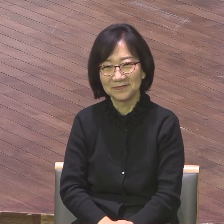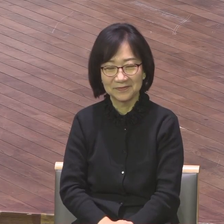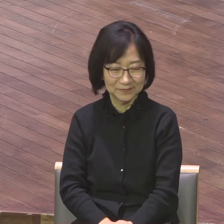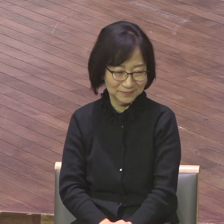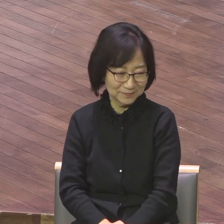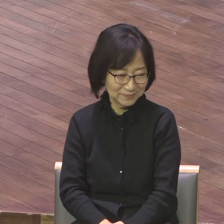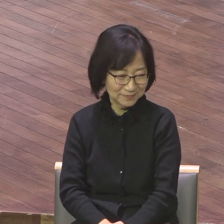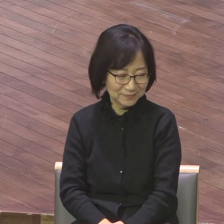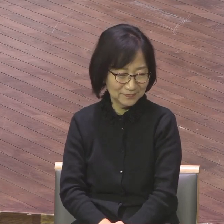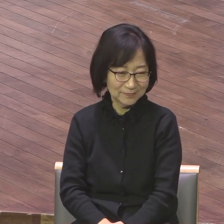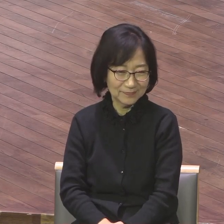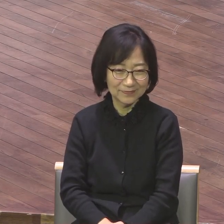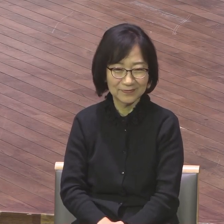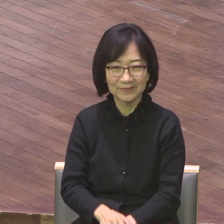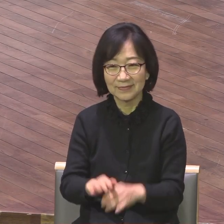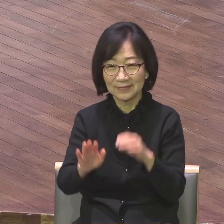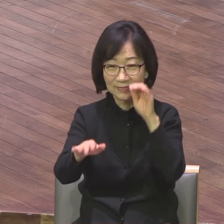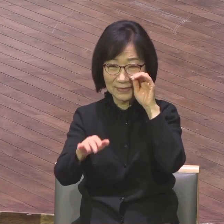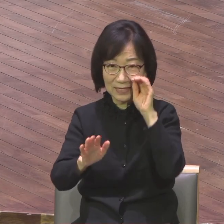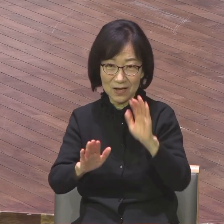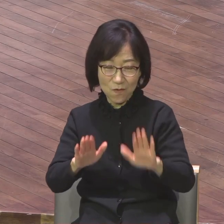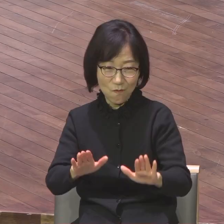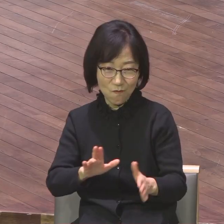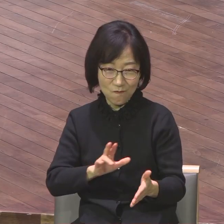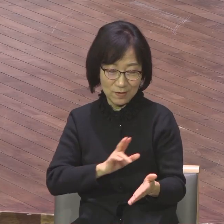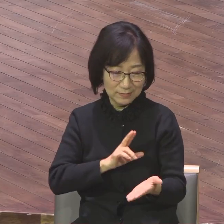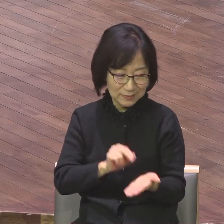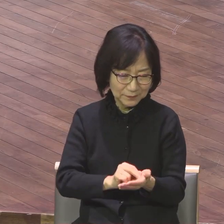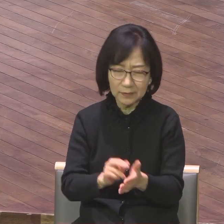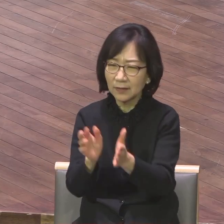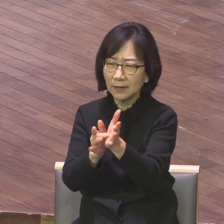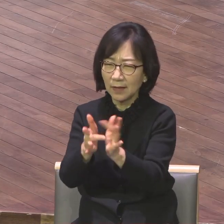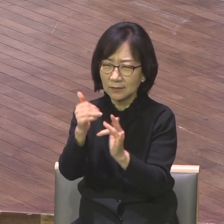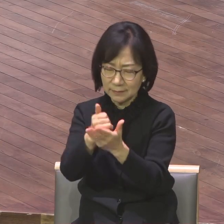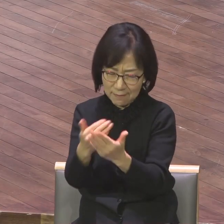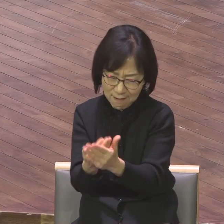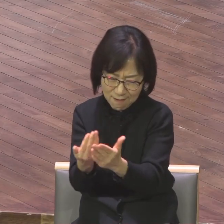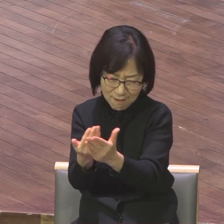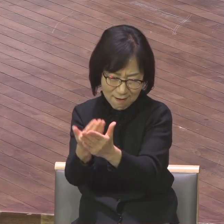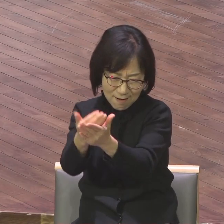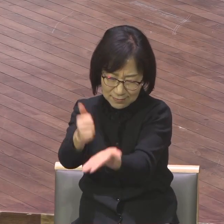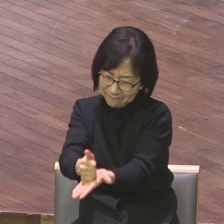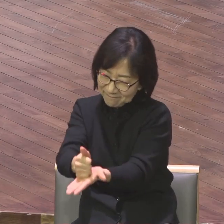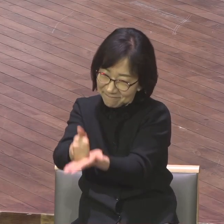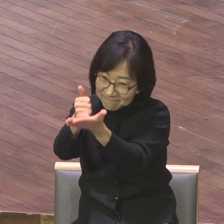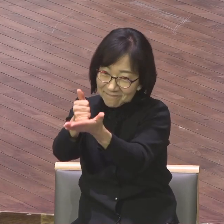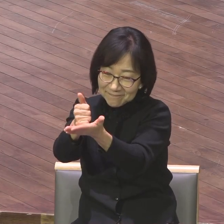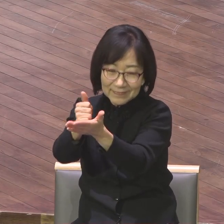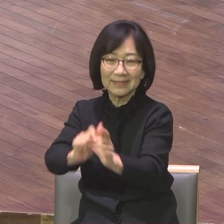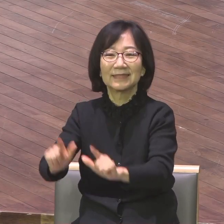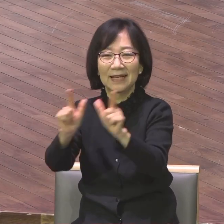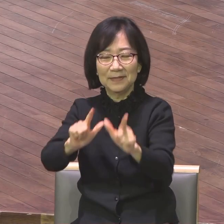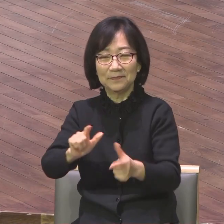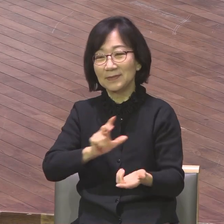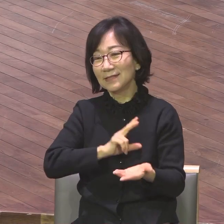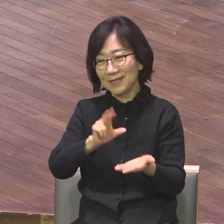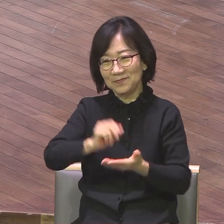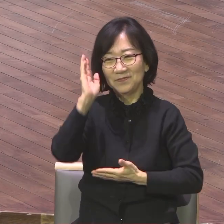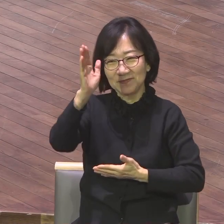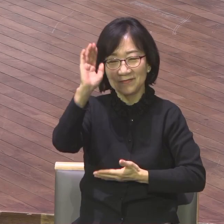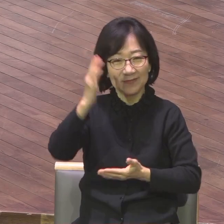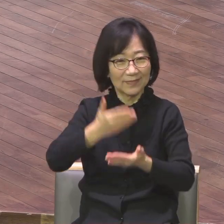여기는 말씀 가지고 예수님을 흥하게 하는 삶이라는 제목으로 말씀을